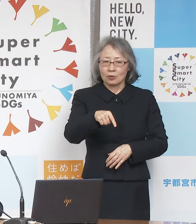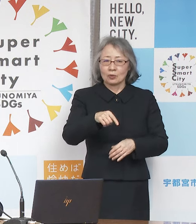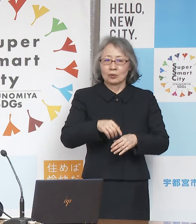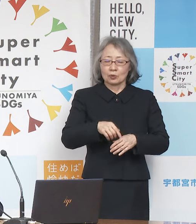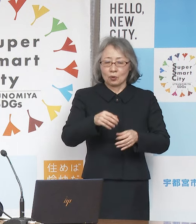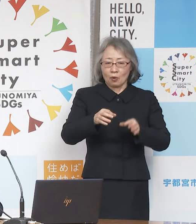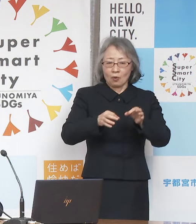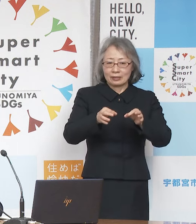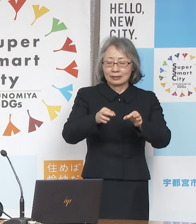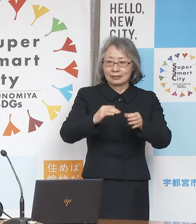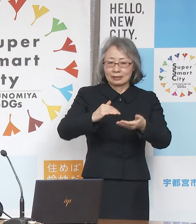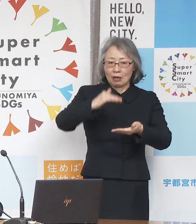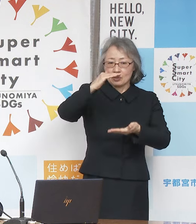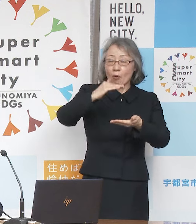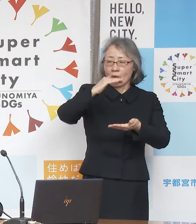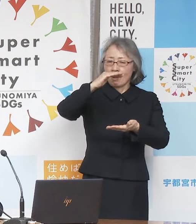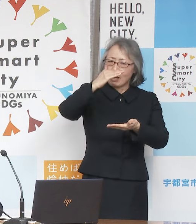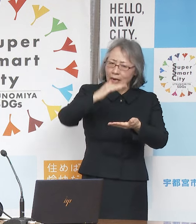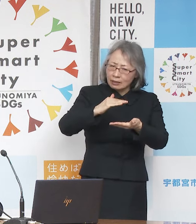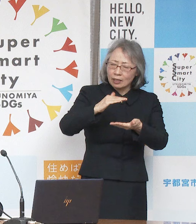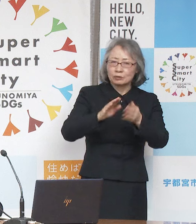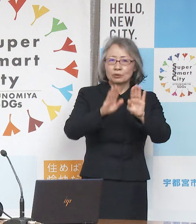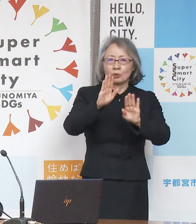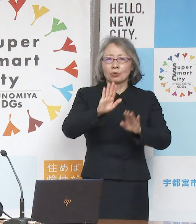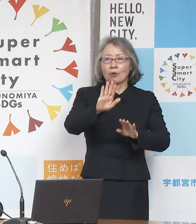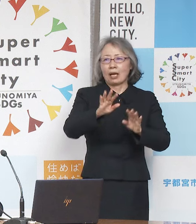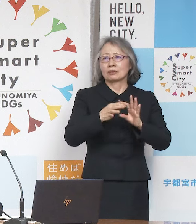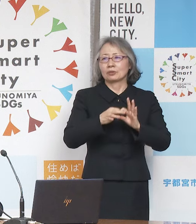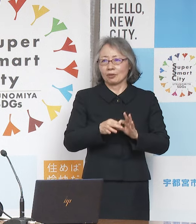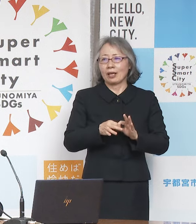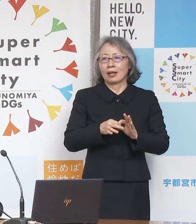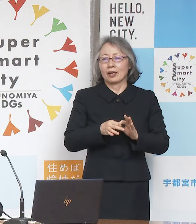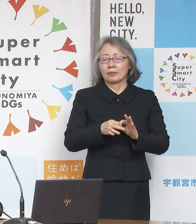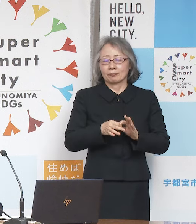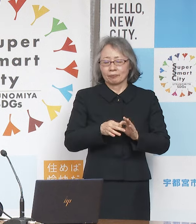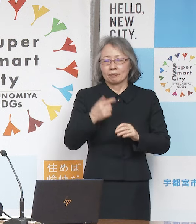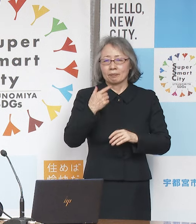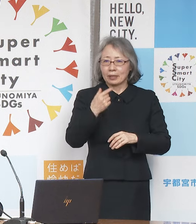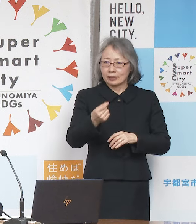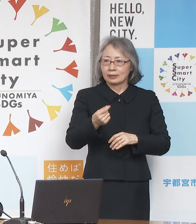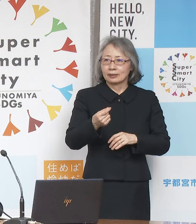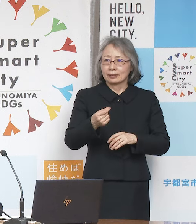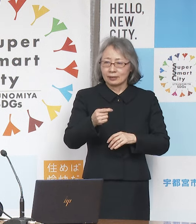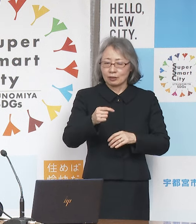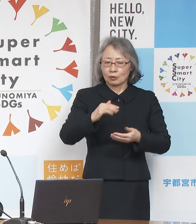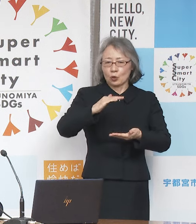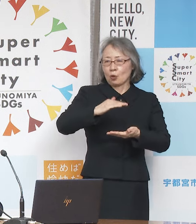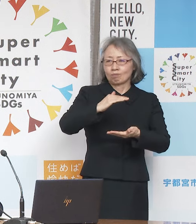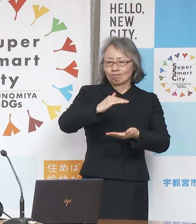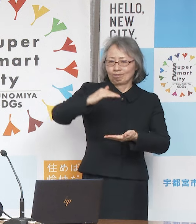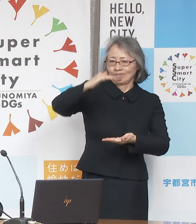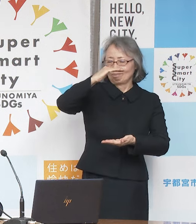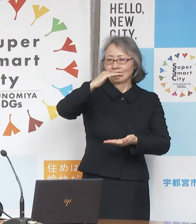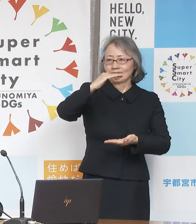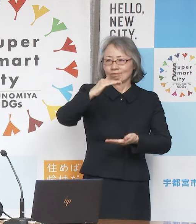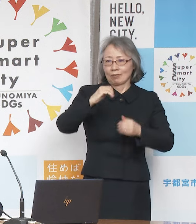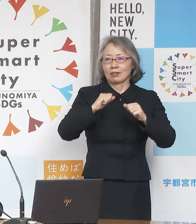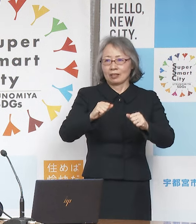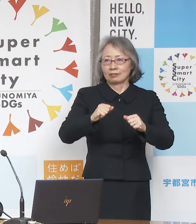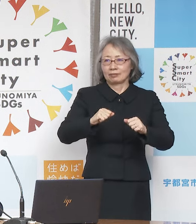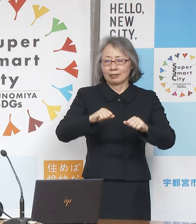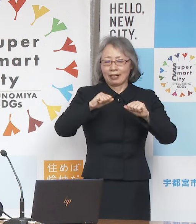とかもま減ってきてるような状況でありますのでえやはり取り扱い量を増やしていくそして